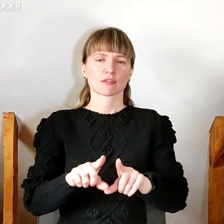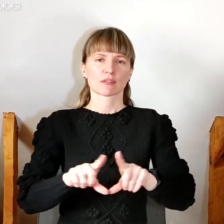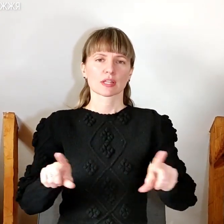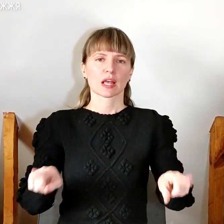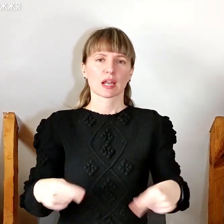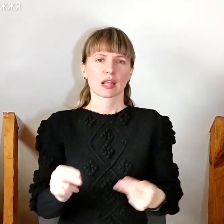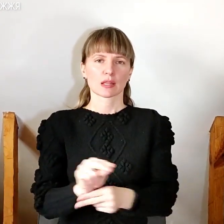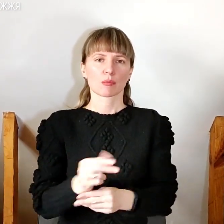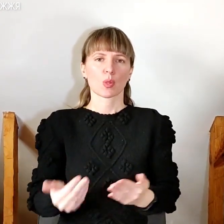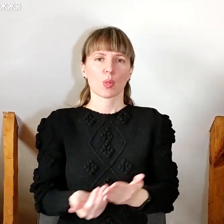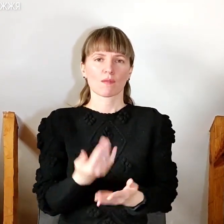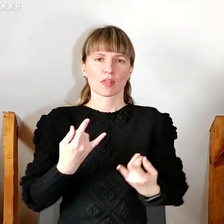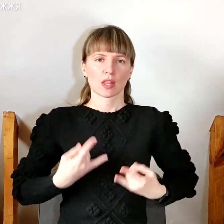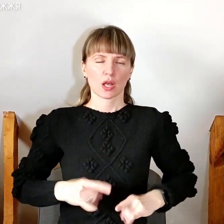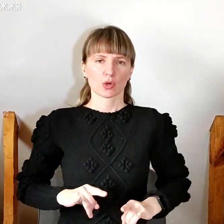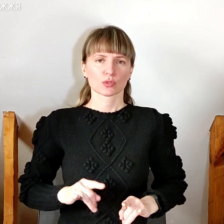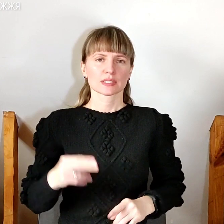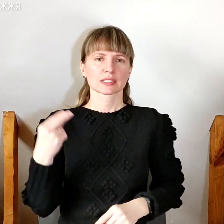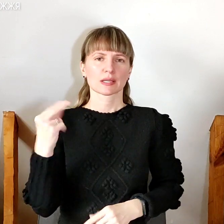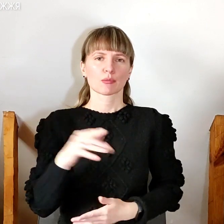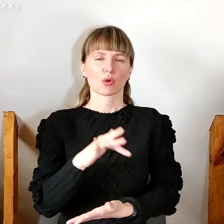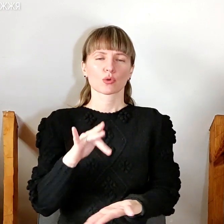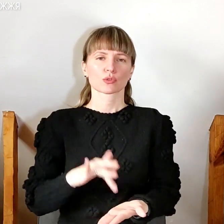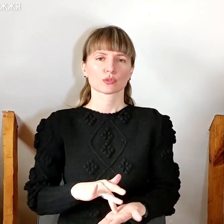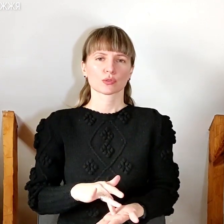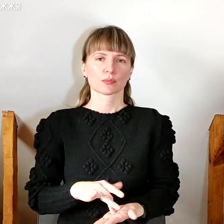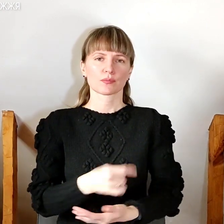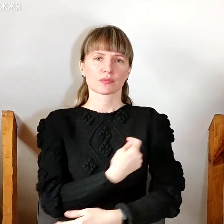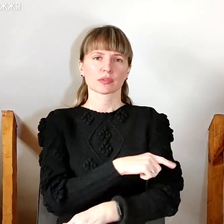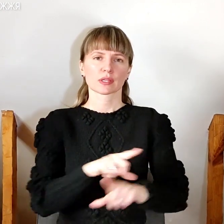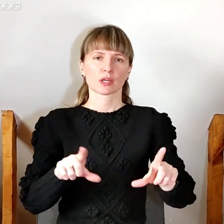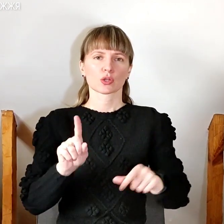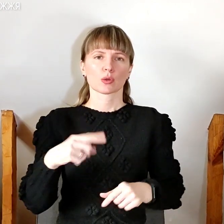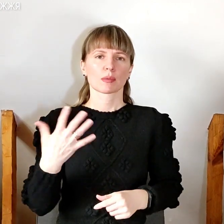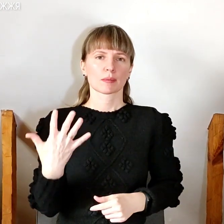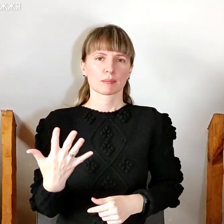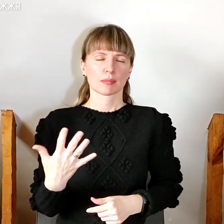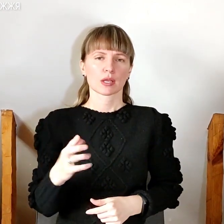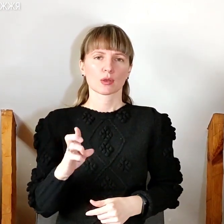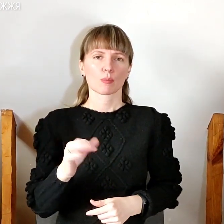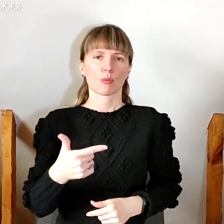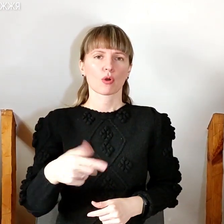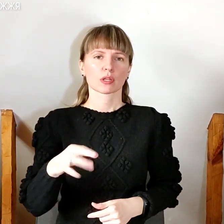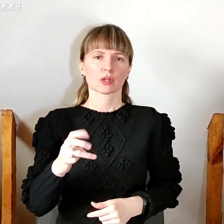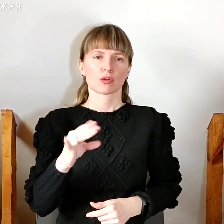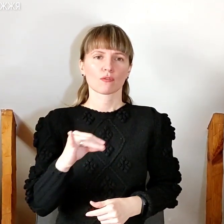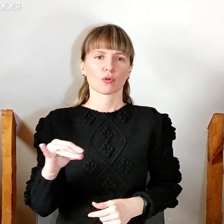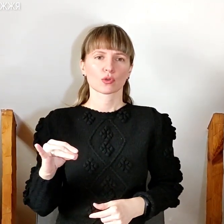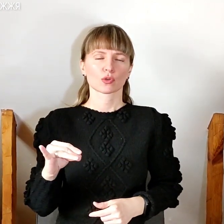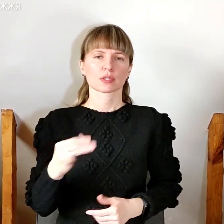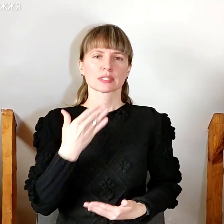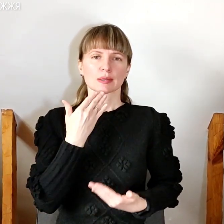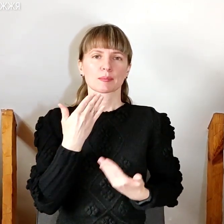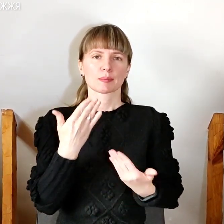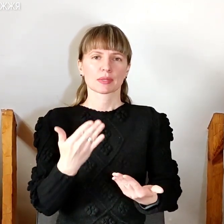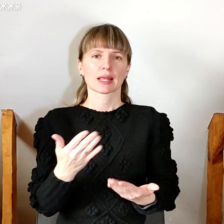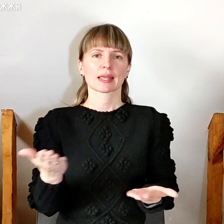реанімації новонароджених, власне, Запорізької міської лікарні номер 5 Вікторією Богдановою та запитали, якої допомоги